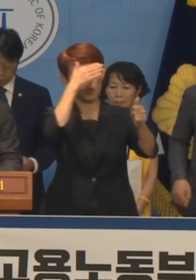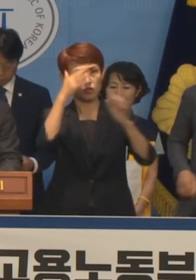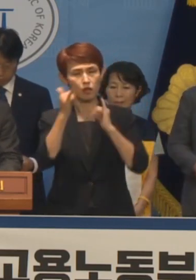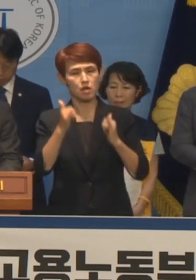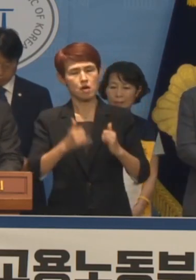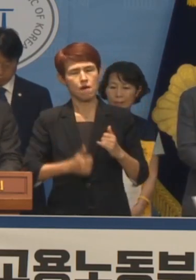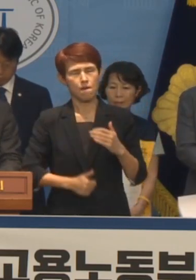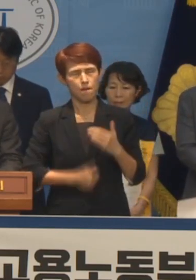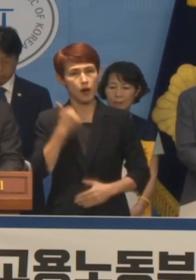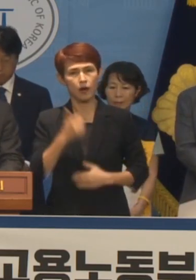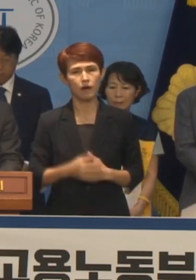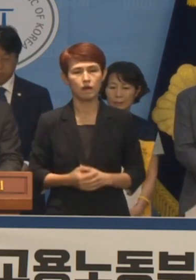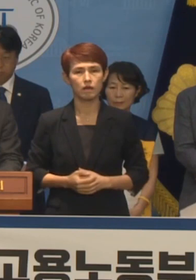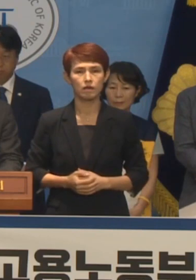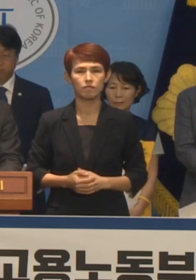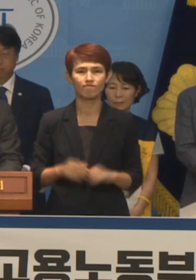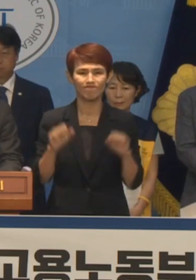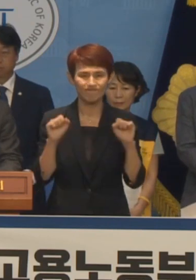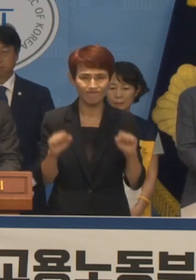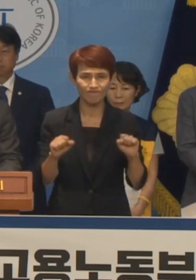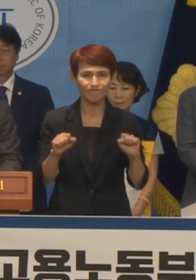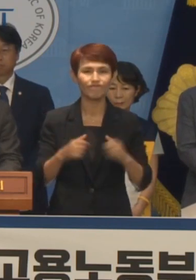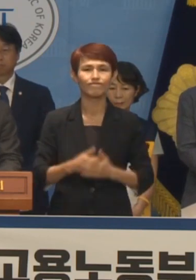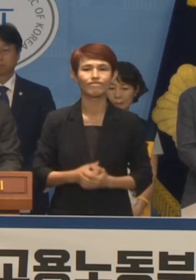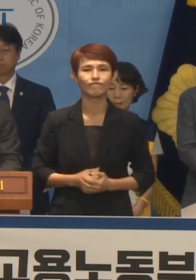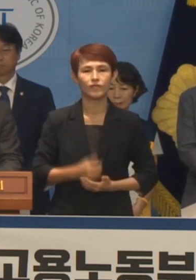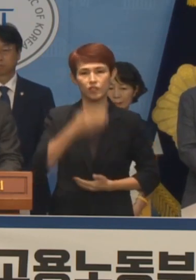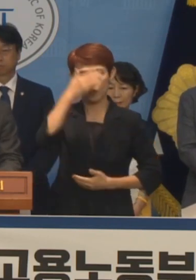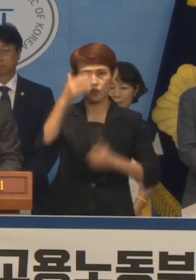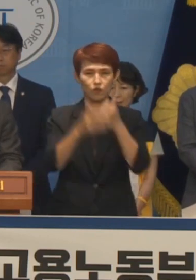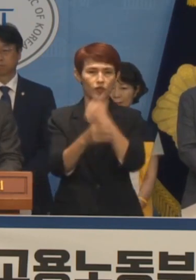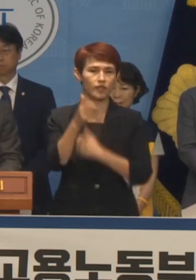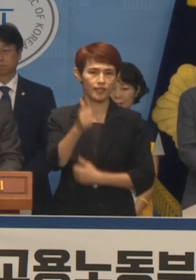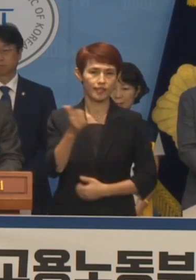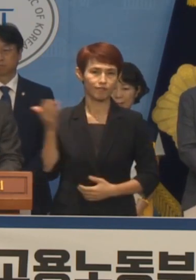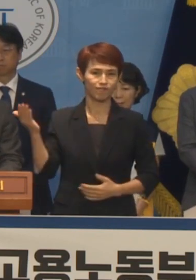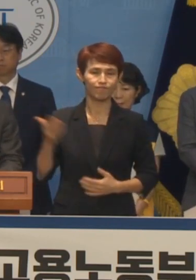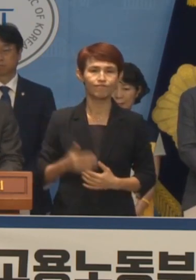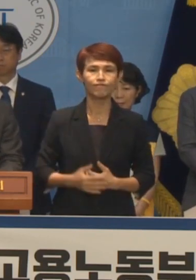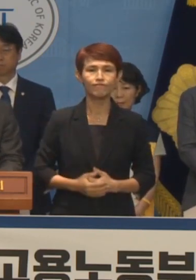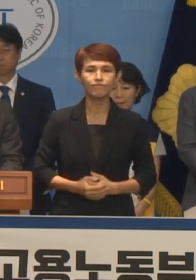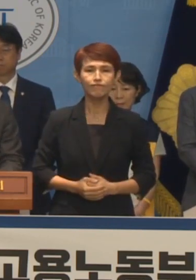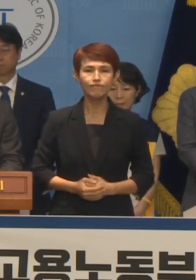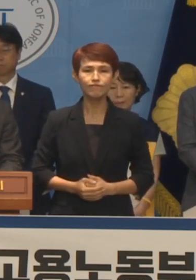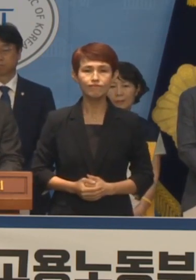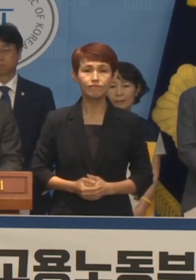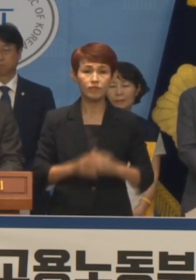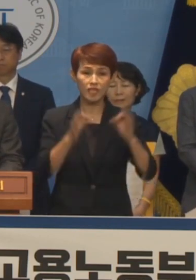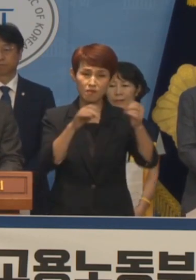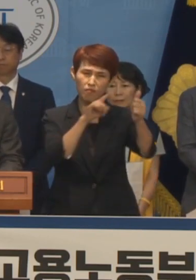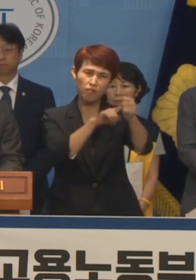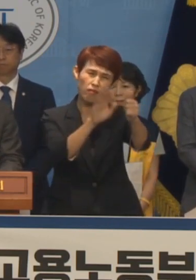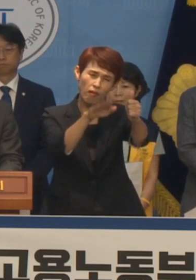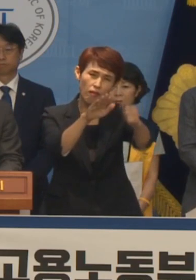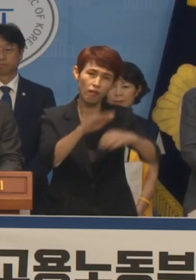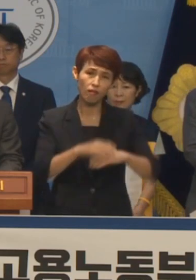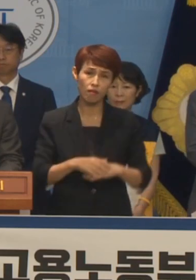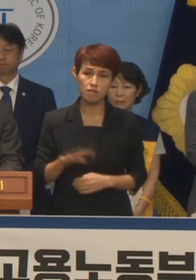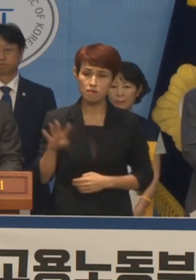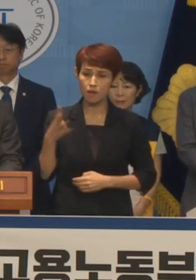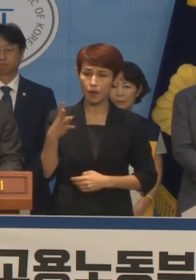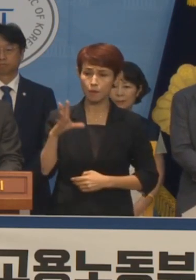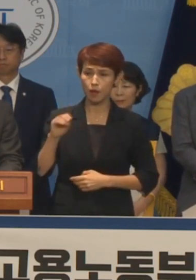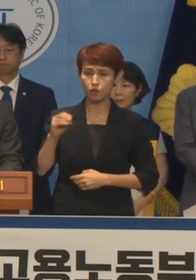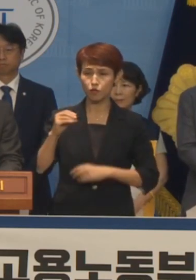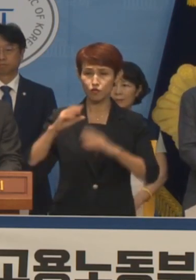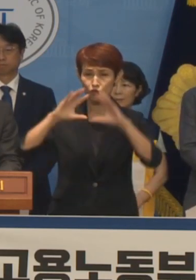절규합니다. 안녕하십니까. 저는 경산호위 청년위원장을 지낸 진형익입니다. 김문수 후보님, 400만 국민이 본